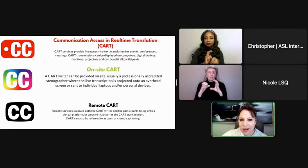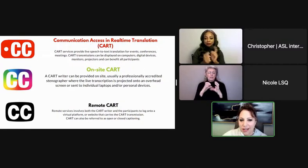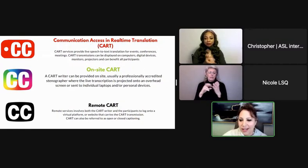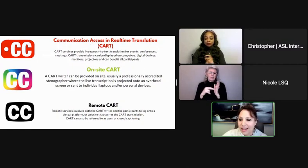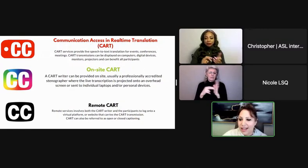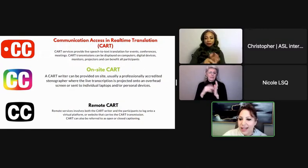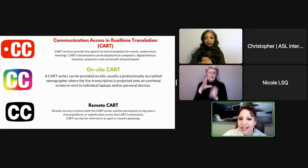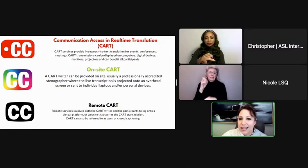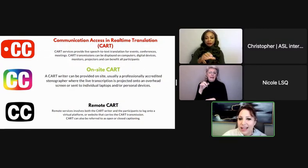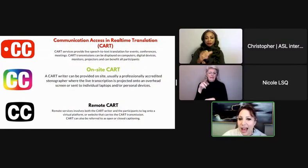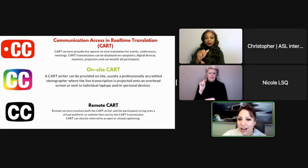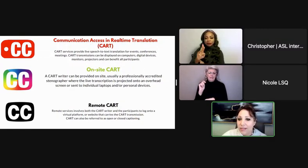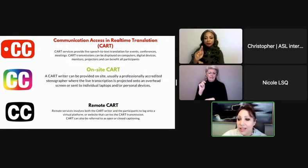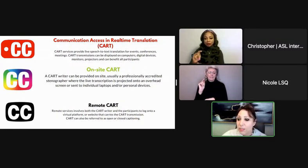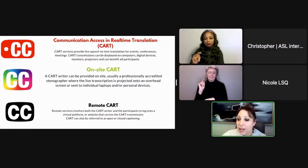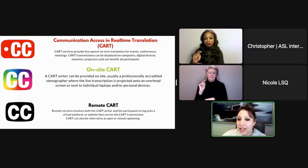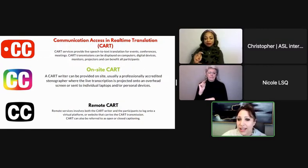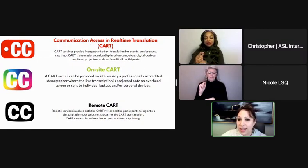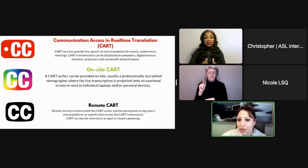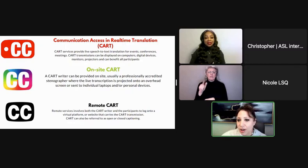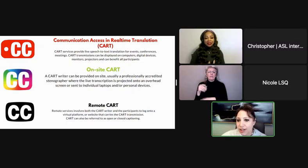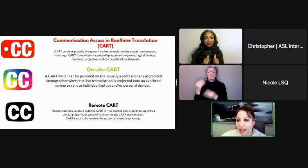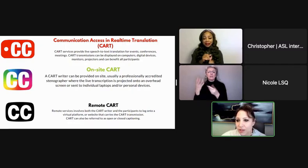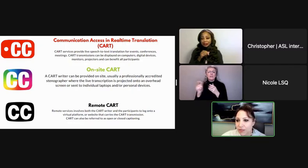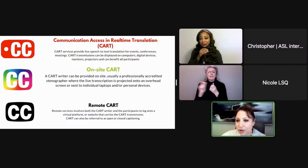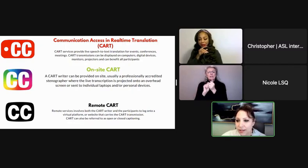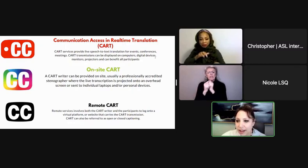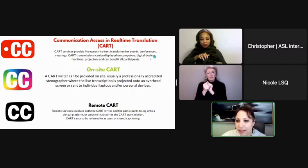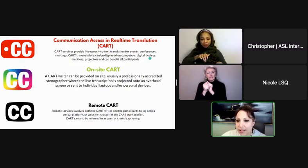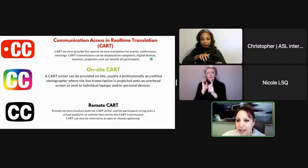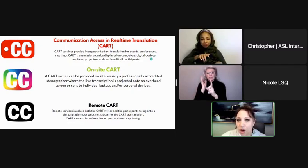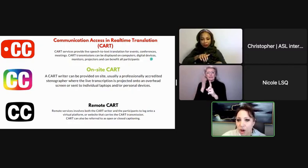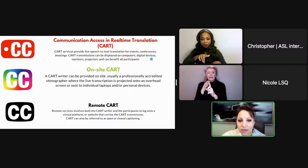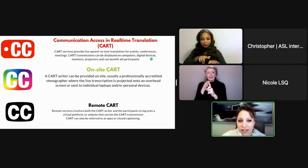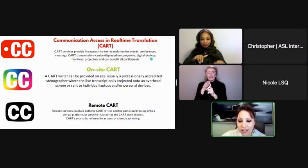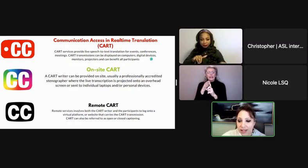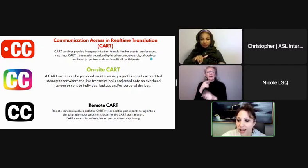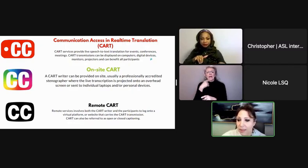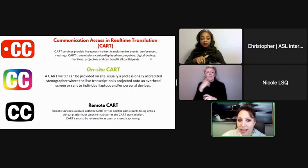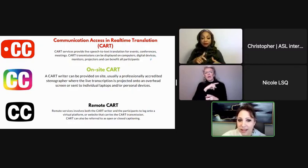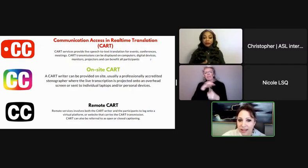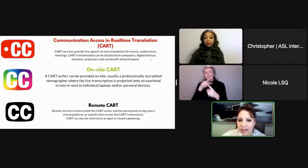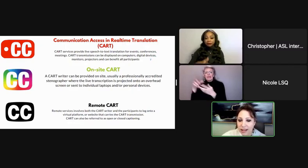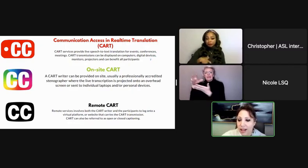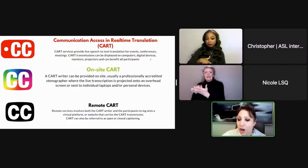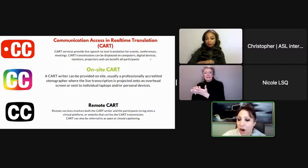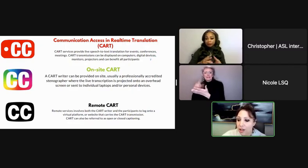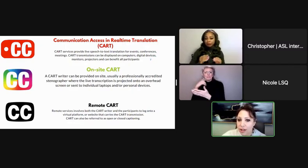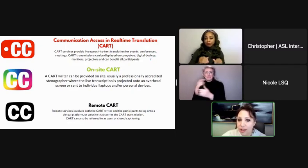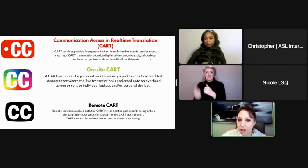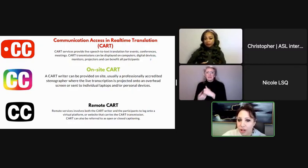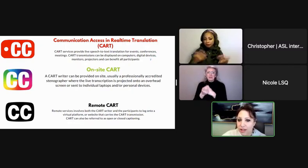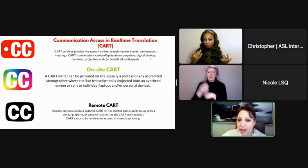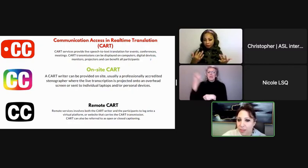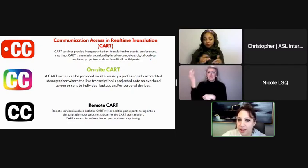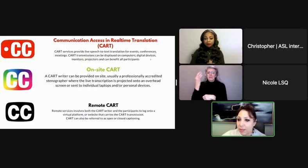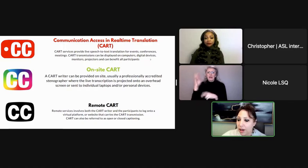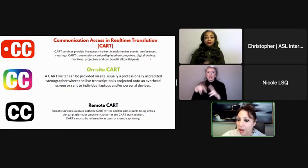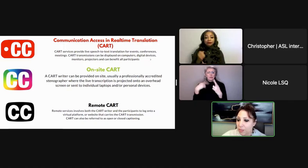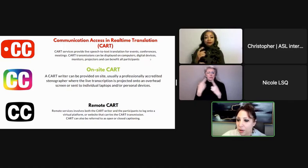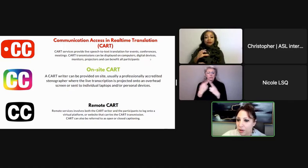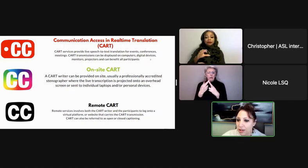CART? C'est fournir une traduction en direct de la parole vers le texte pour les événements, les conférences, les réunions,